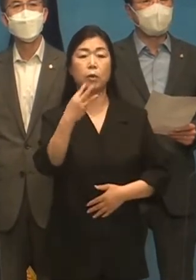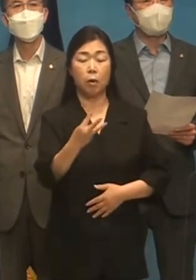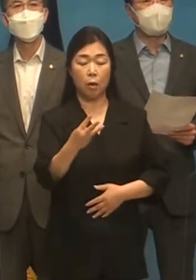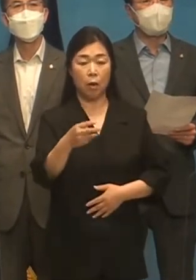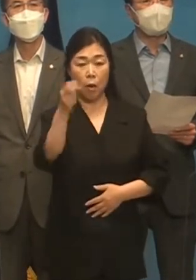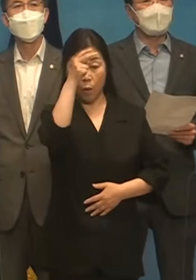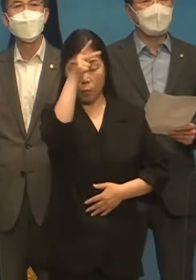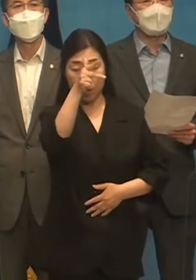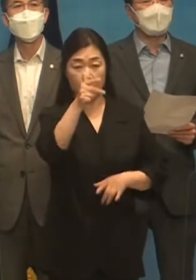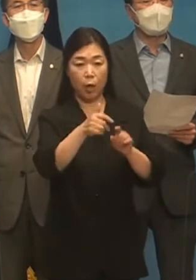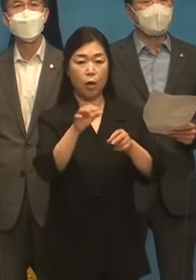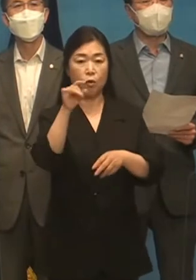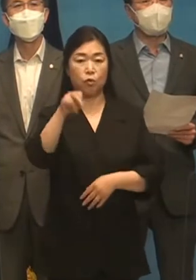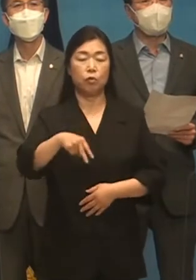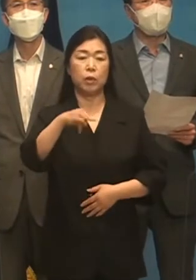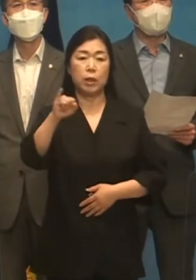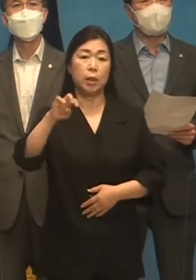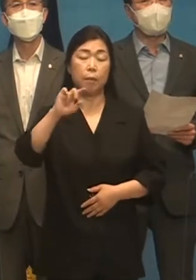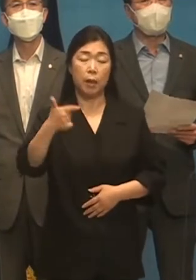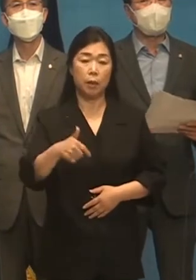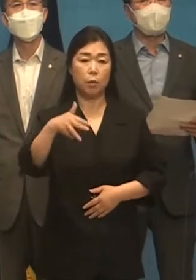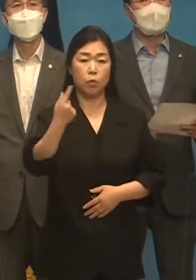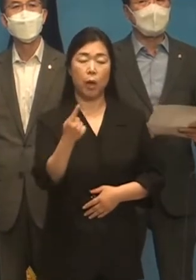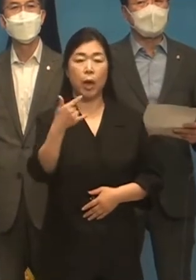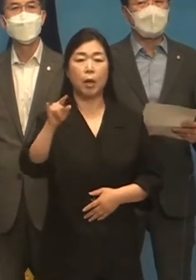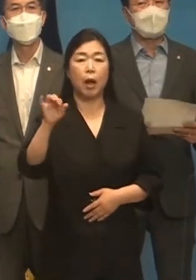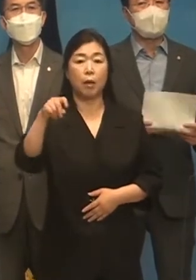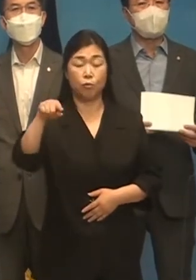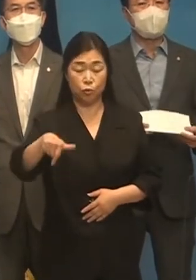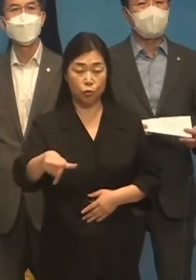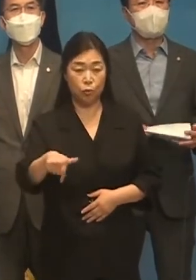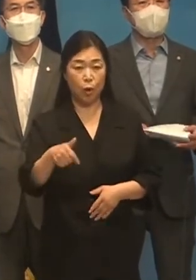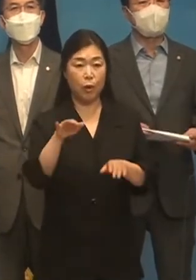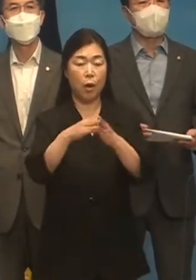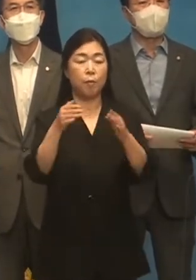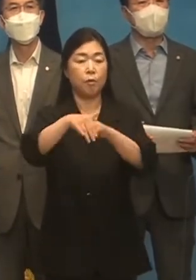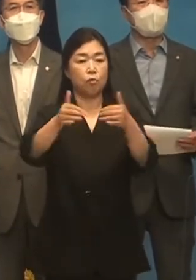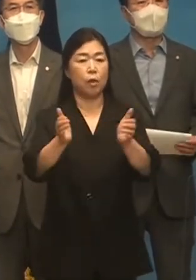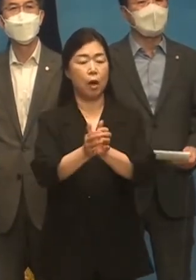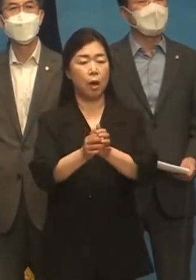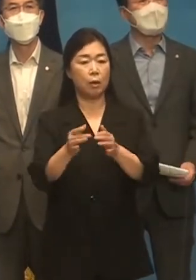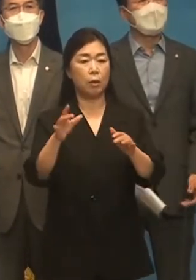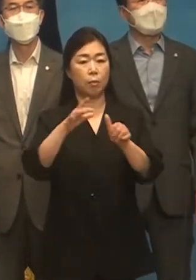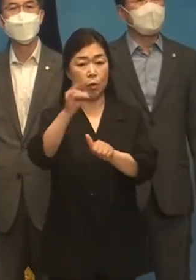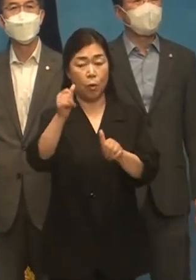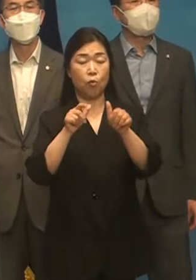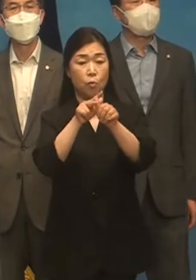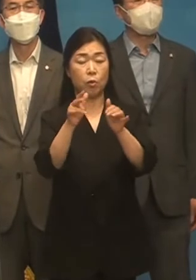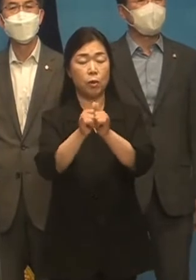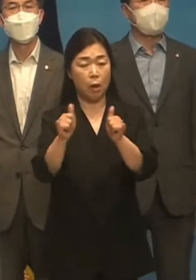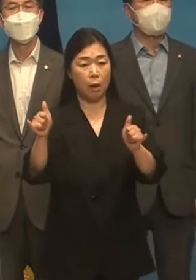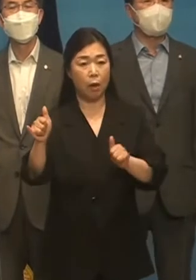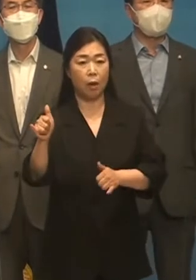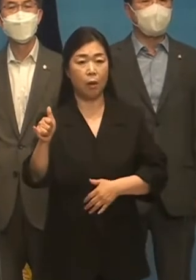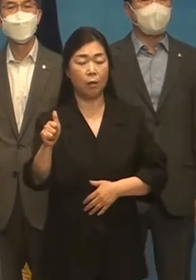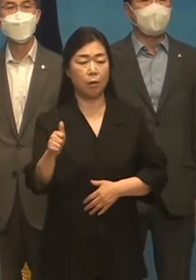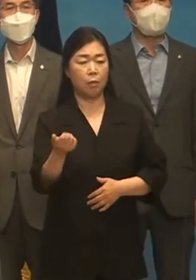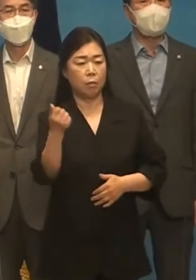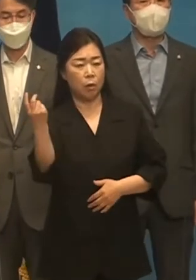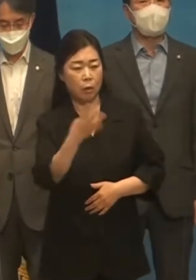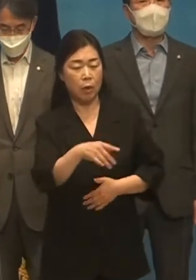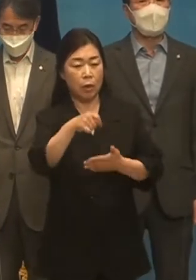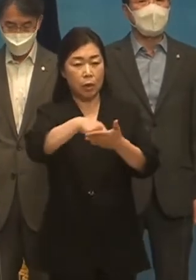유시민 노무현 재단 이사장과 최강욱, 황희석 열린민주당 비례대표 총선 후보와